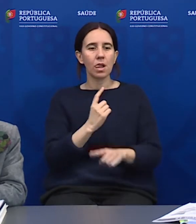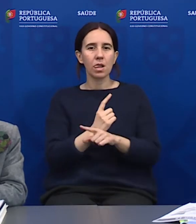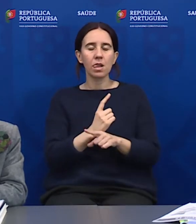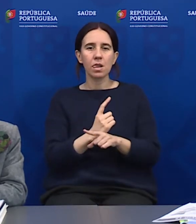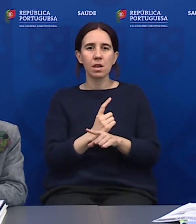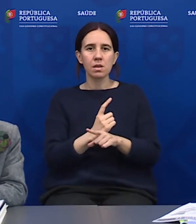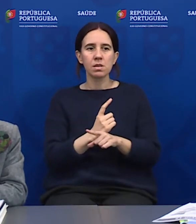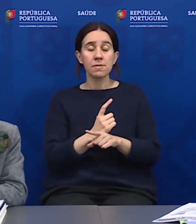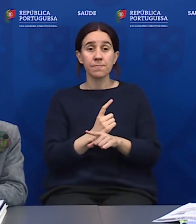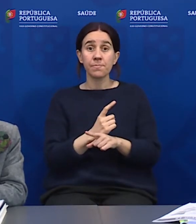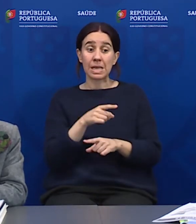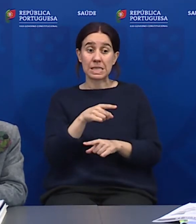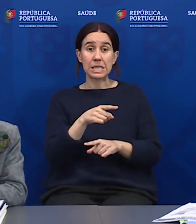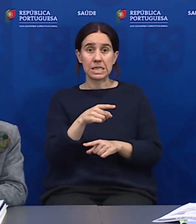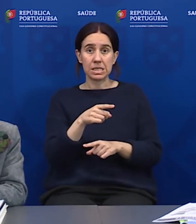colocação